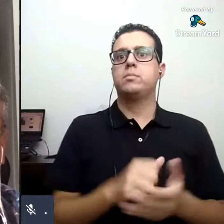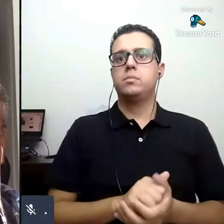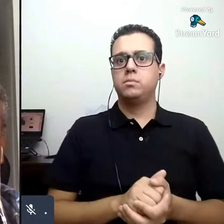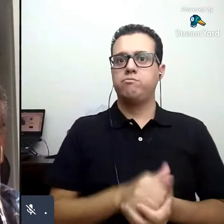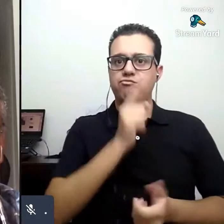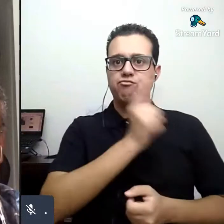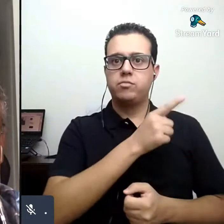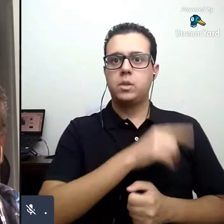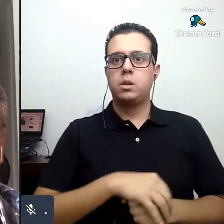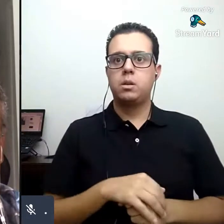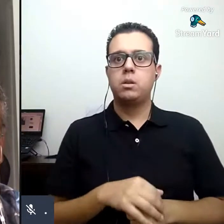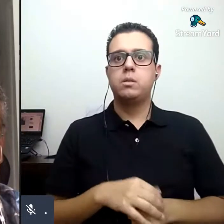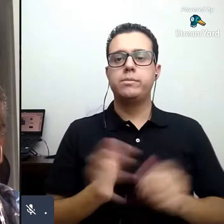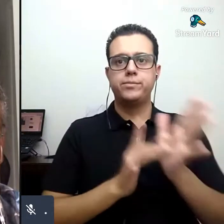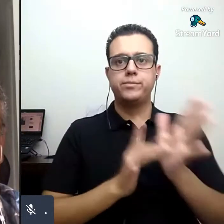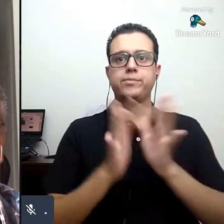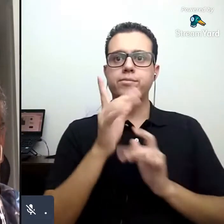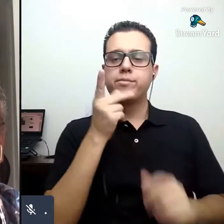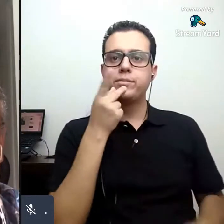uma pequena